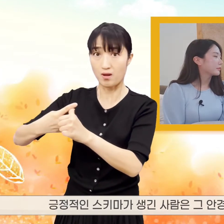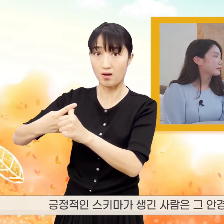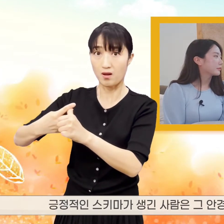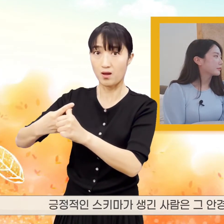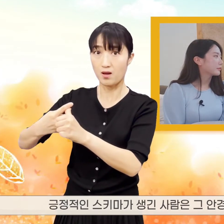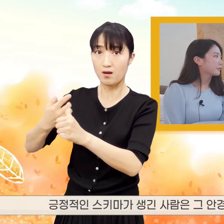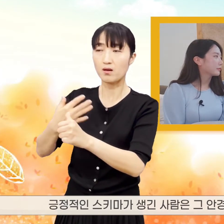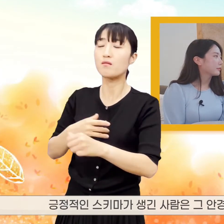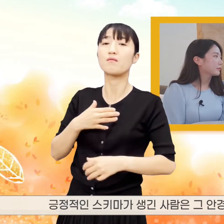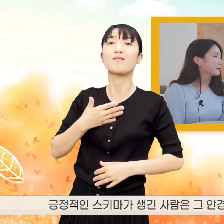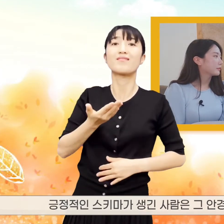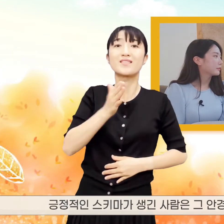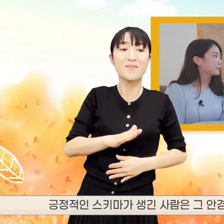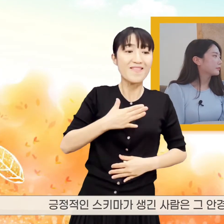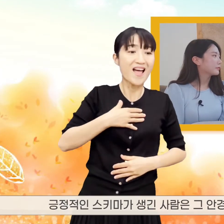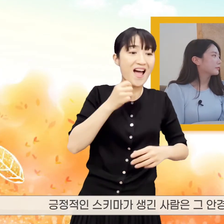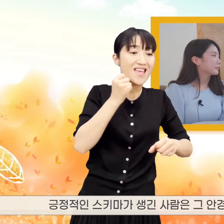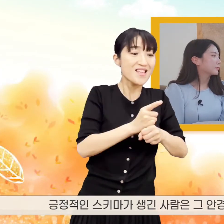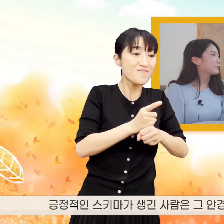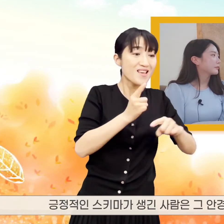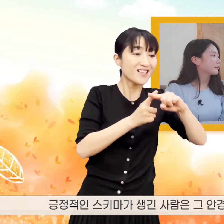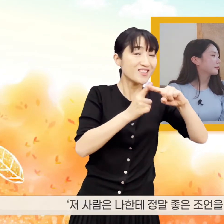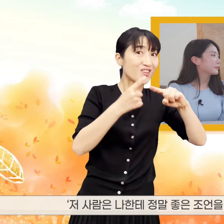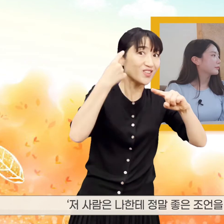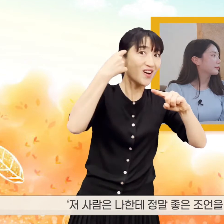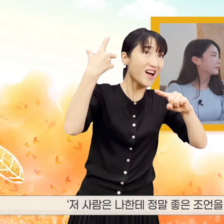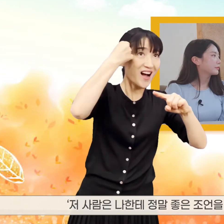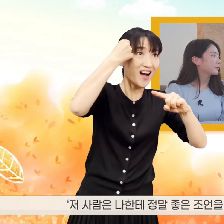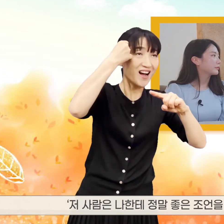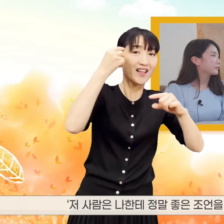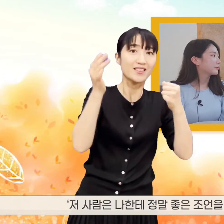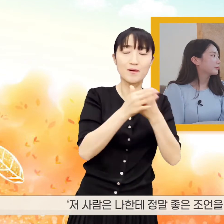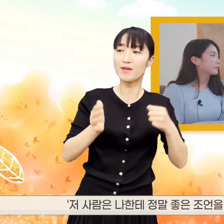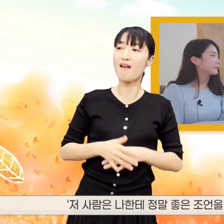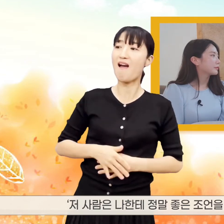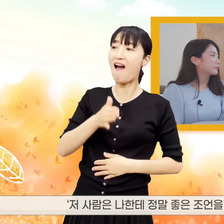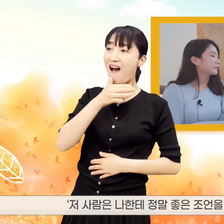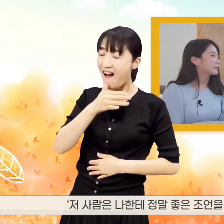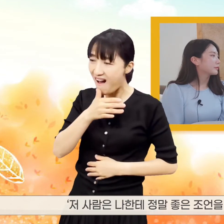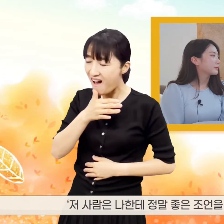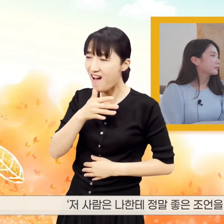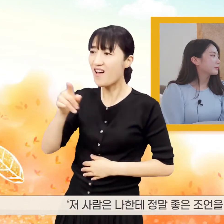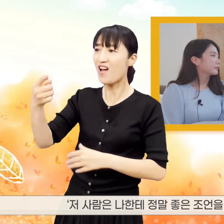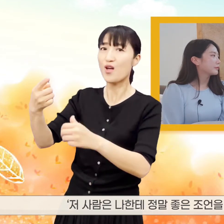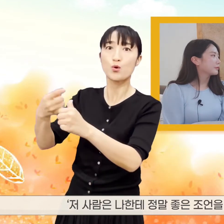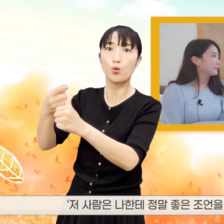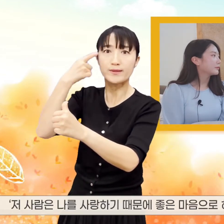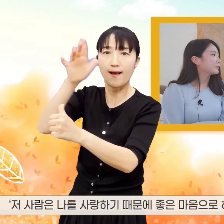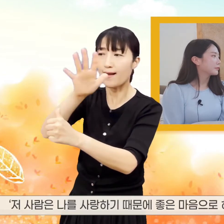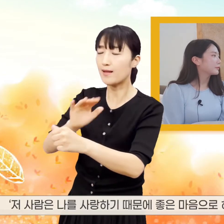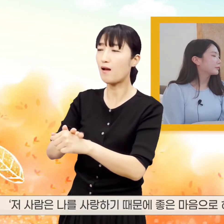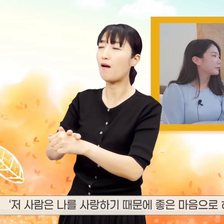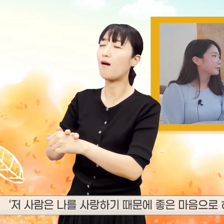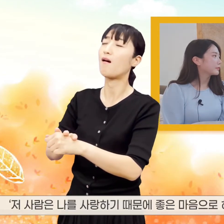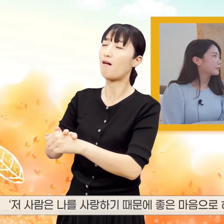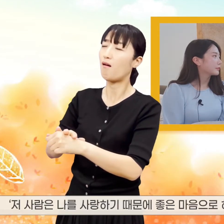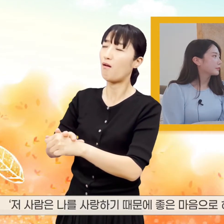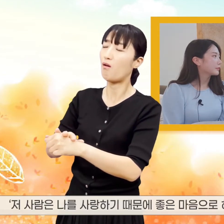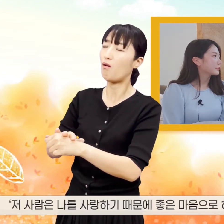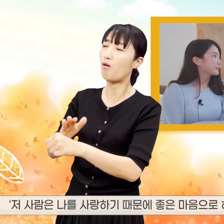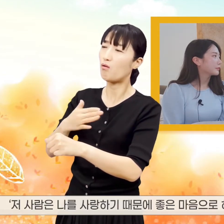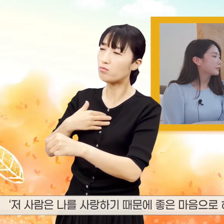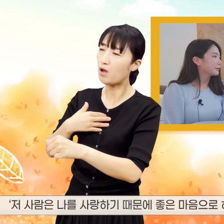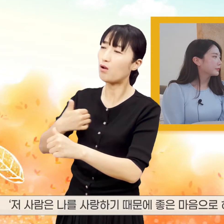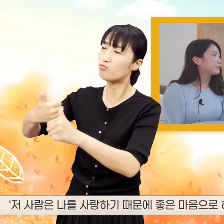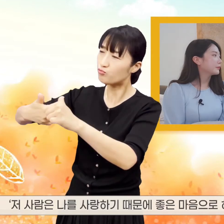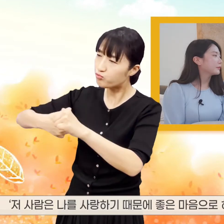그 안경을 통해서, 그 스키마를 통해서 보기 때문에, 저 사람은 나한테 정말 좋은 조언을 하고 있는 거야. 저 사람은 날